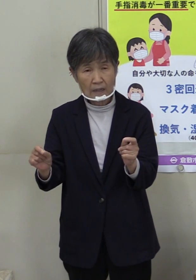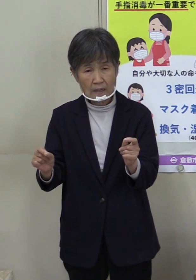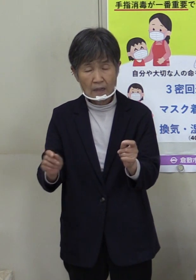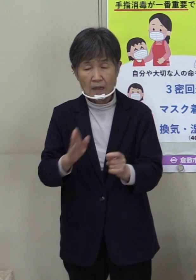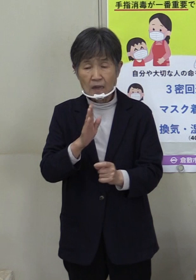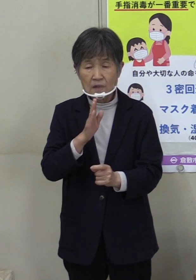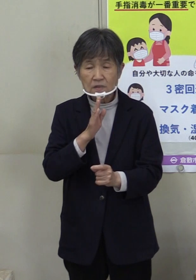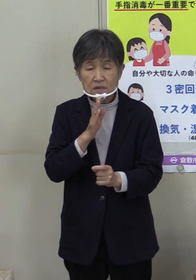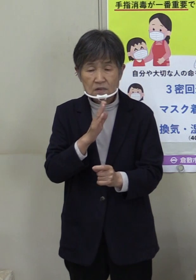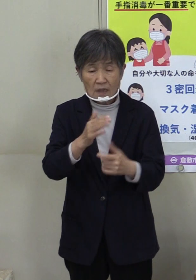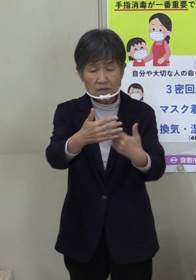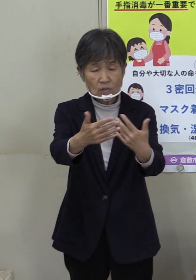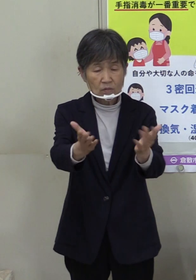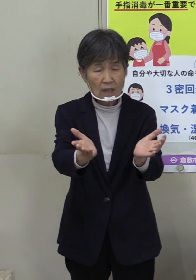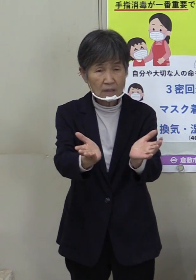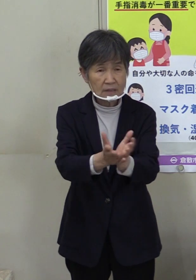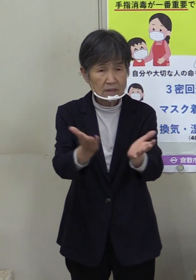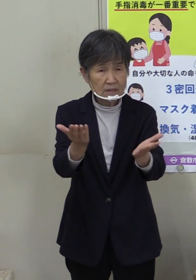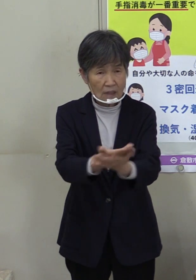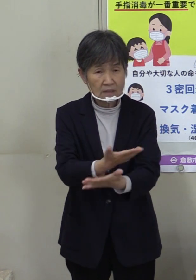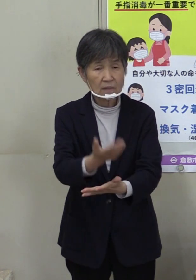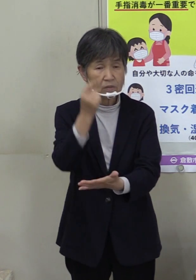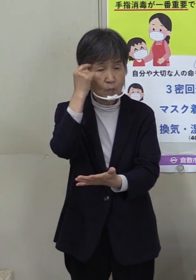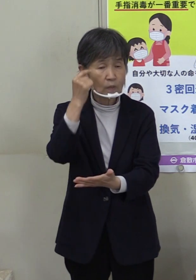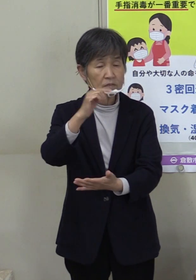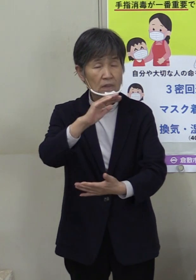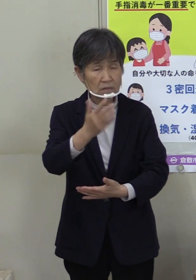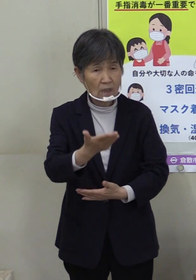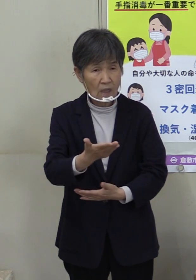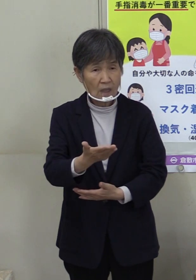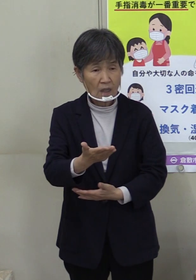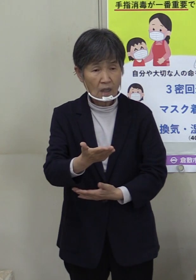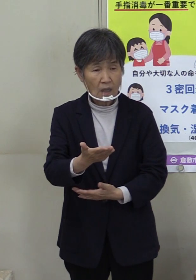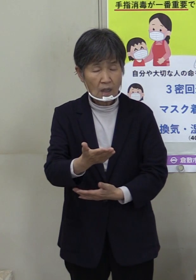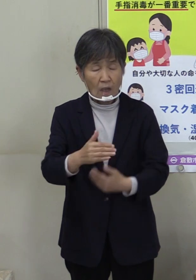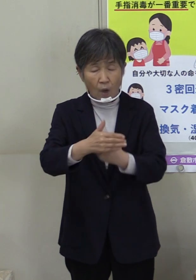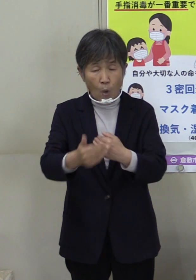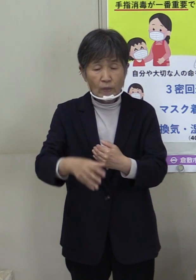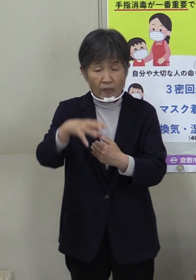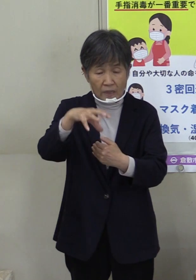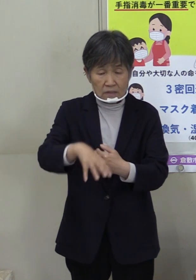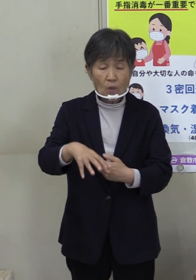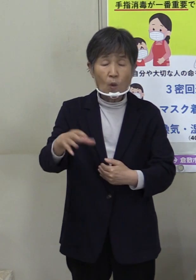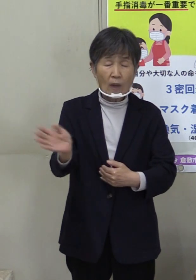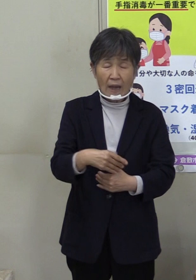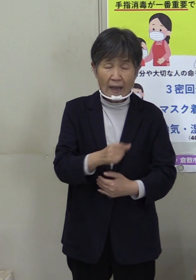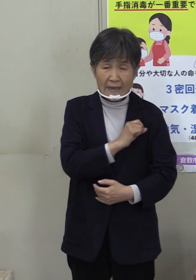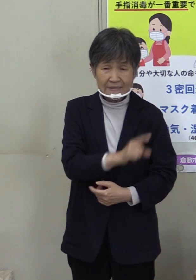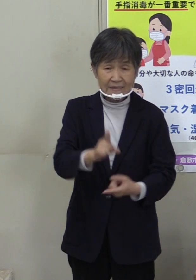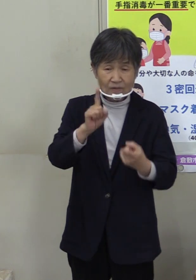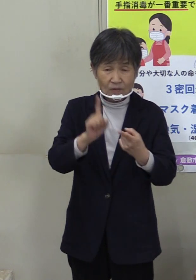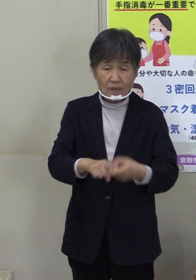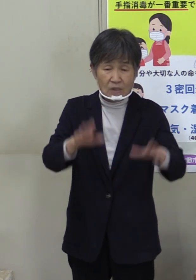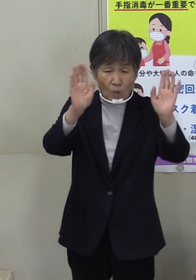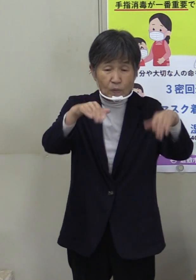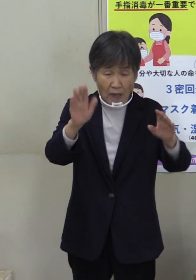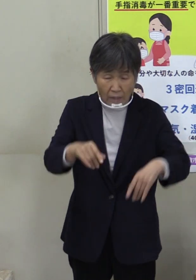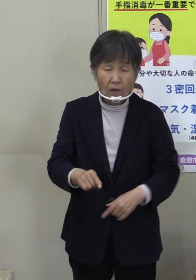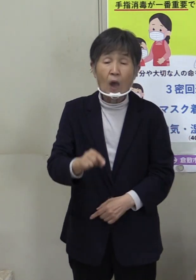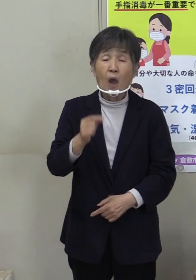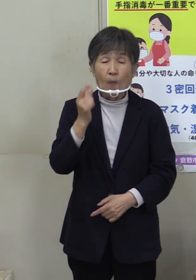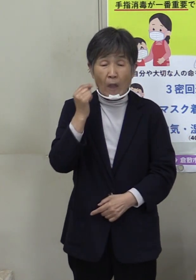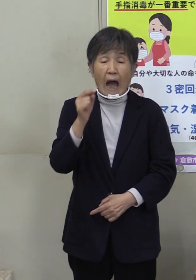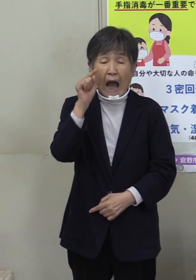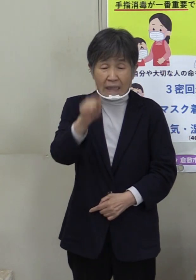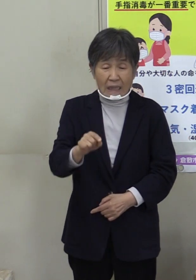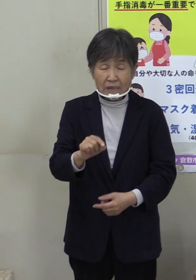実際のクラスターになったりだとかしてると思うんですけれども、その保健所の方から積極的に呼びかける、もしくはあなたは濃厚接触